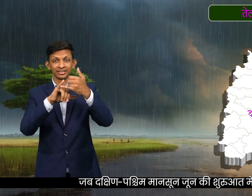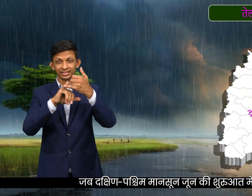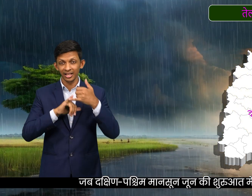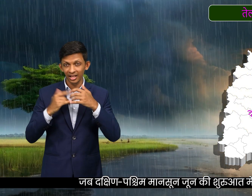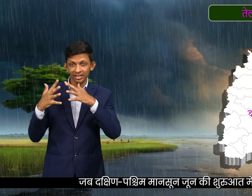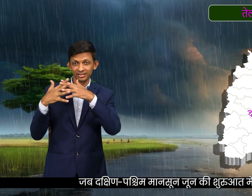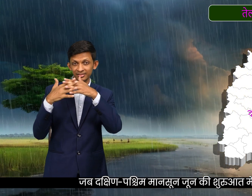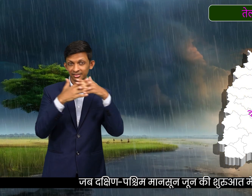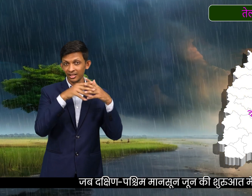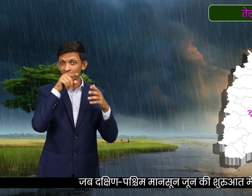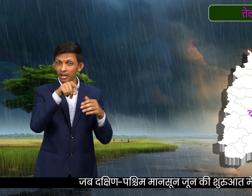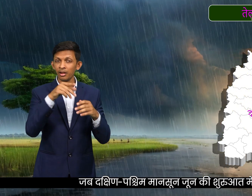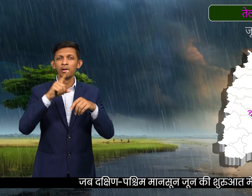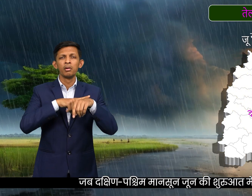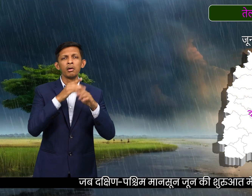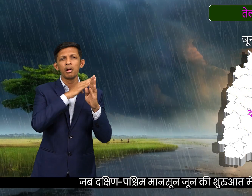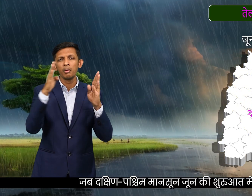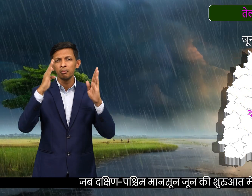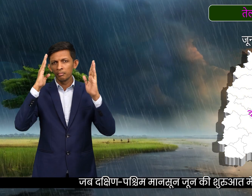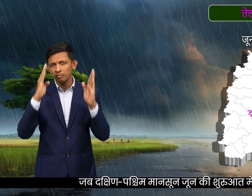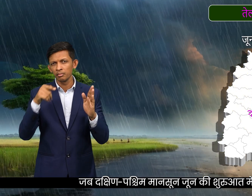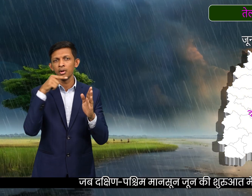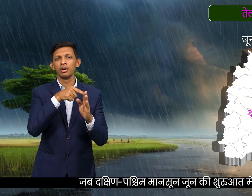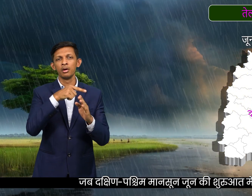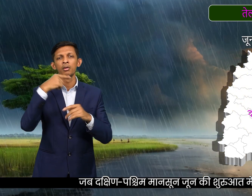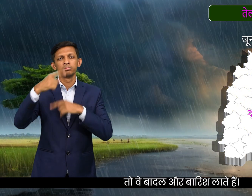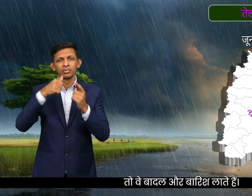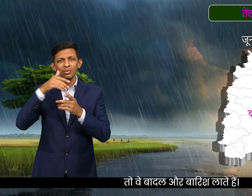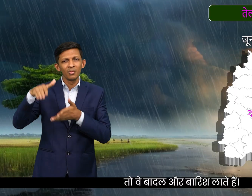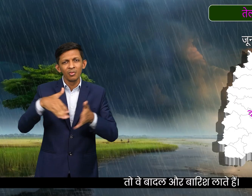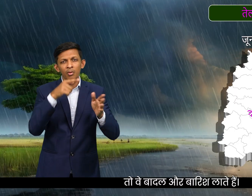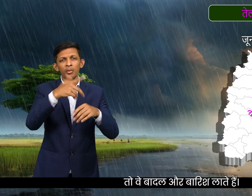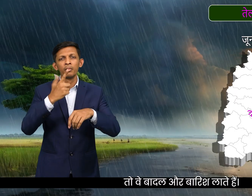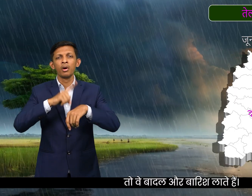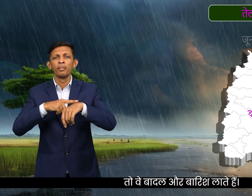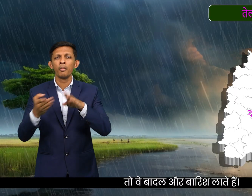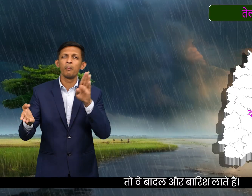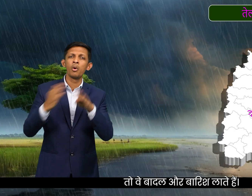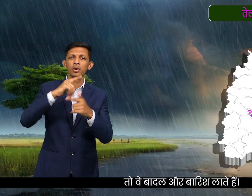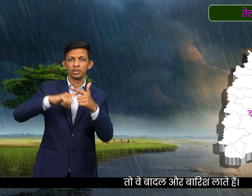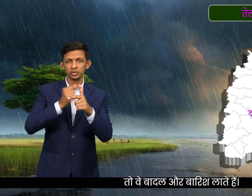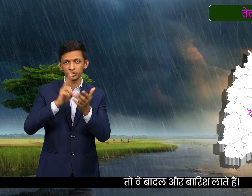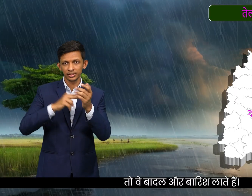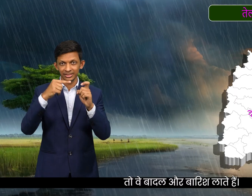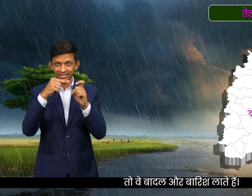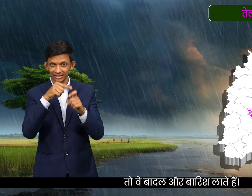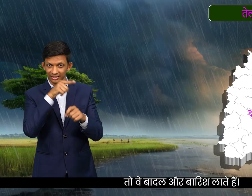जब दक्षिण पश्चिम मॉनसून जून की शुरुआत में आता है तो वे बादल और बारिश लाते हैं।